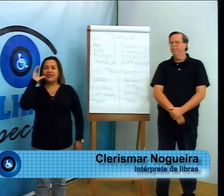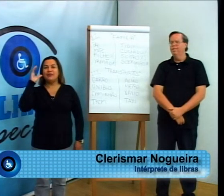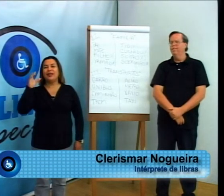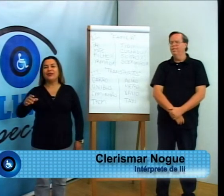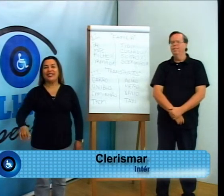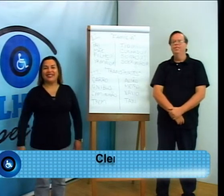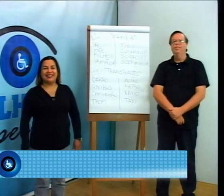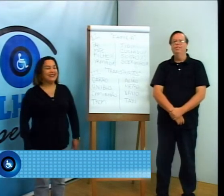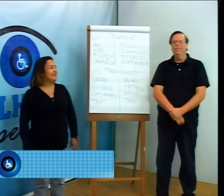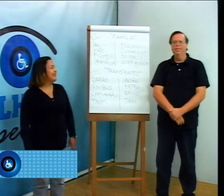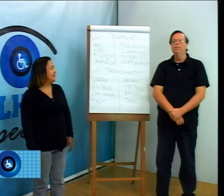Clerismar Nogueira.